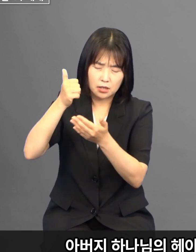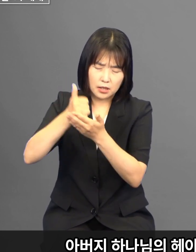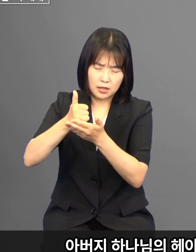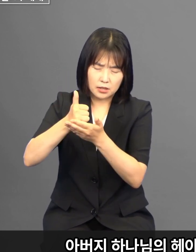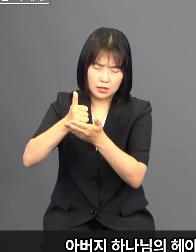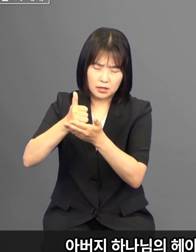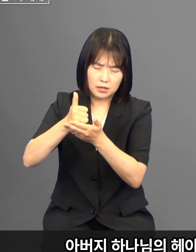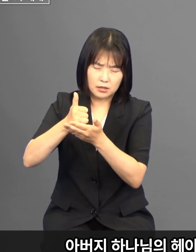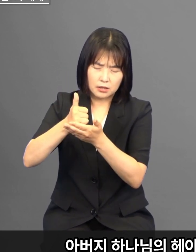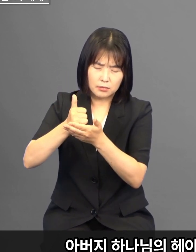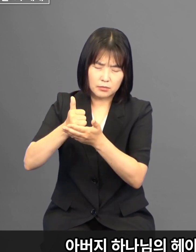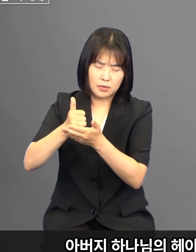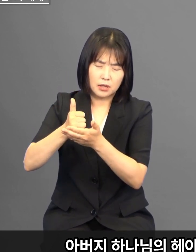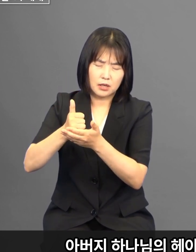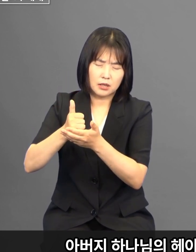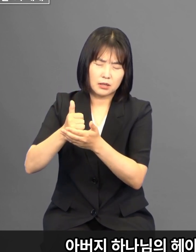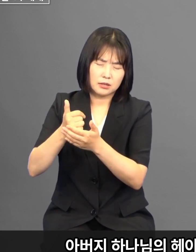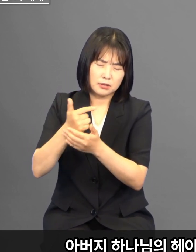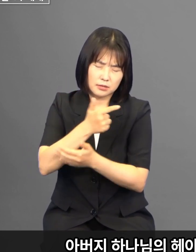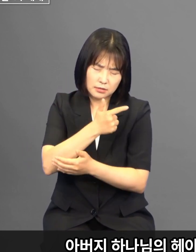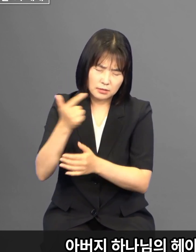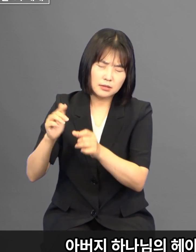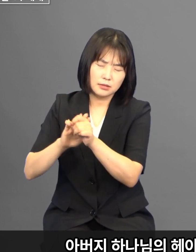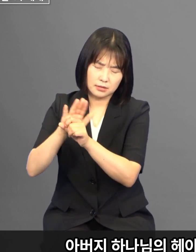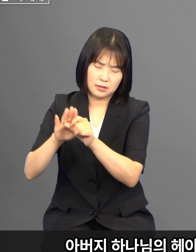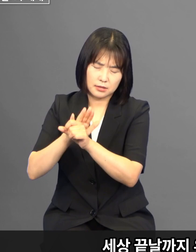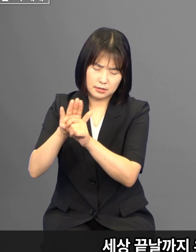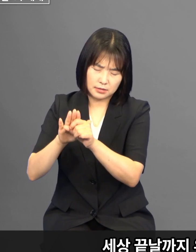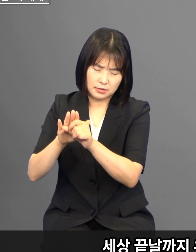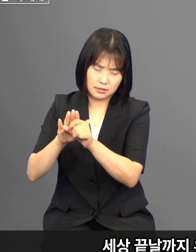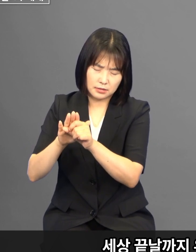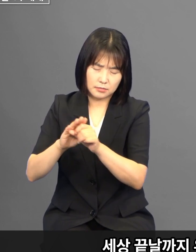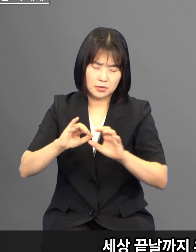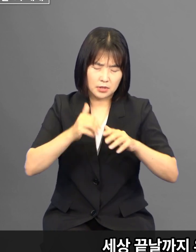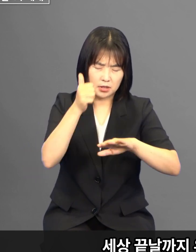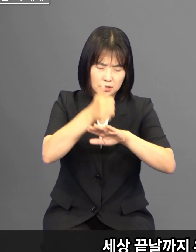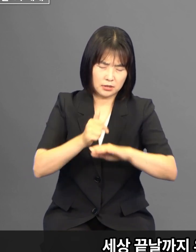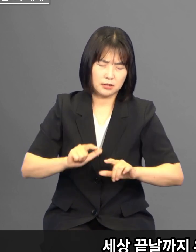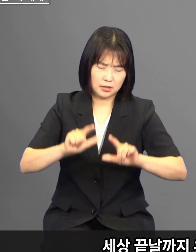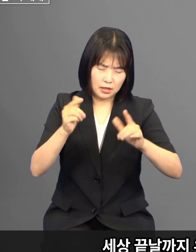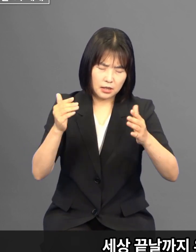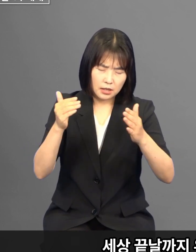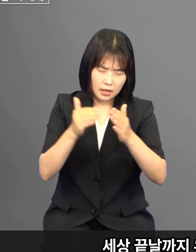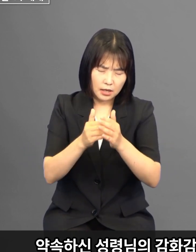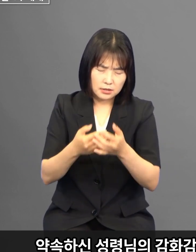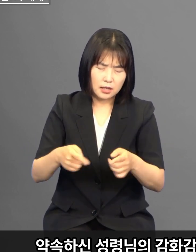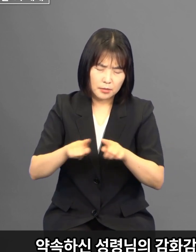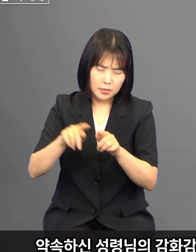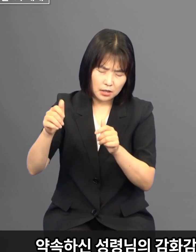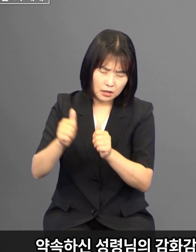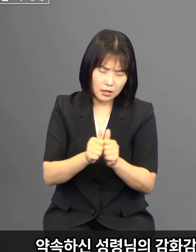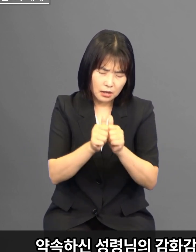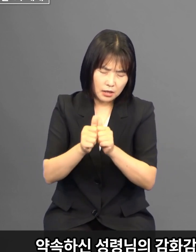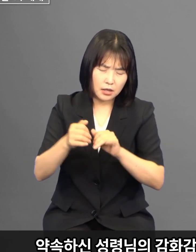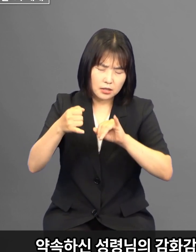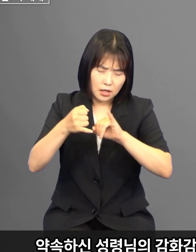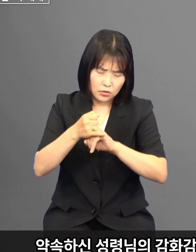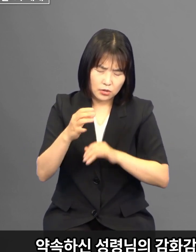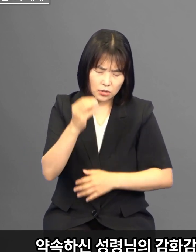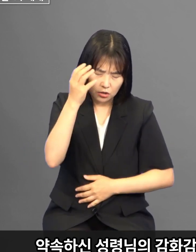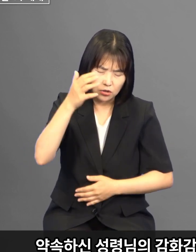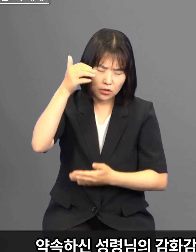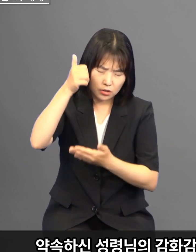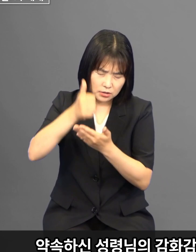헤아릴 수 없는 풍성하신 사랑하심과 세상 끝날까지 우리와 늘 함께 하시겠다고 약속하신 성령님의